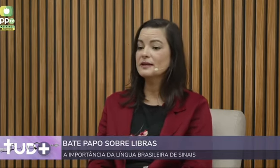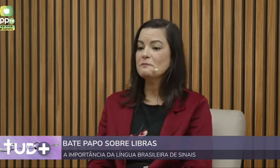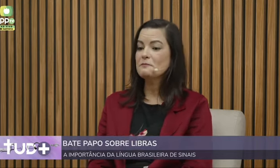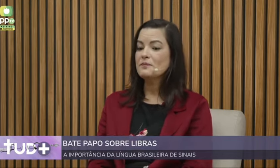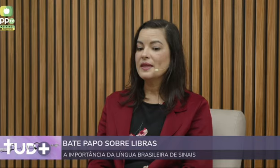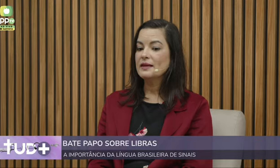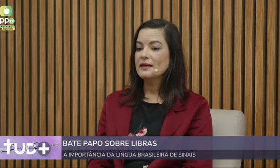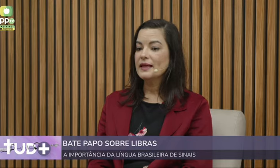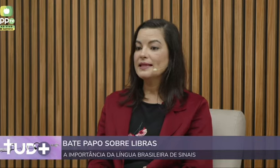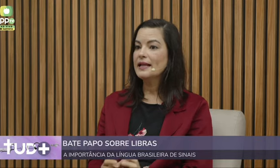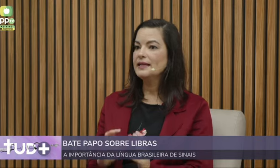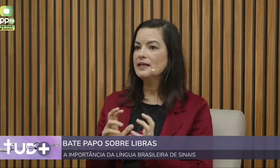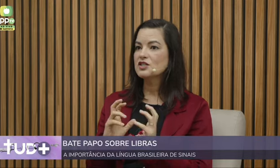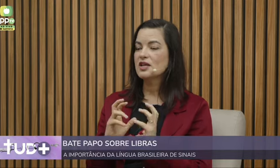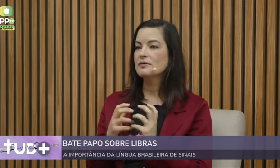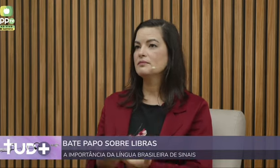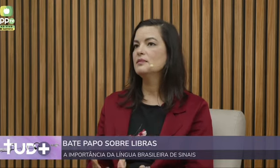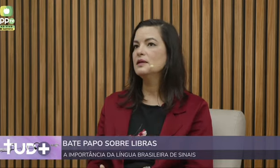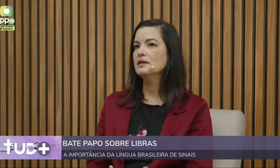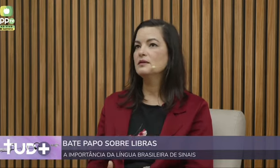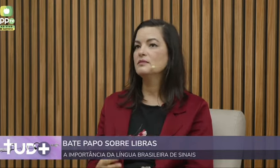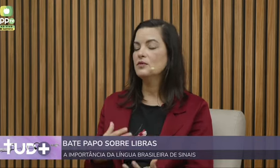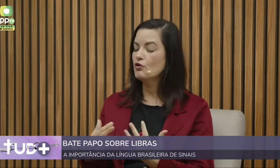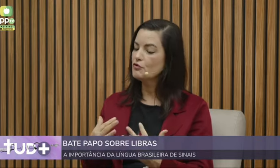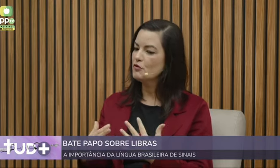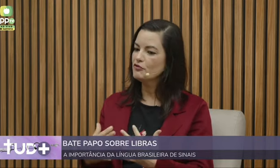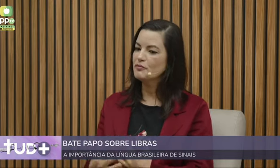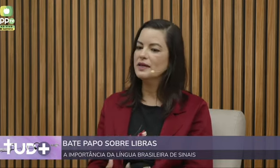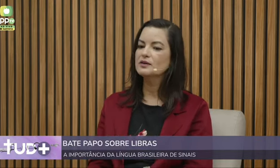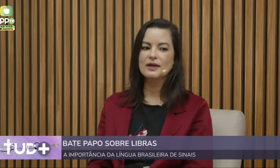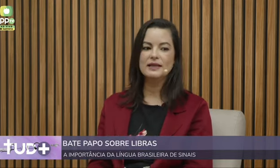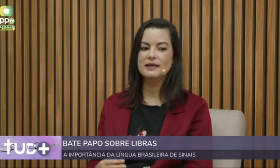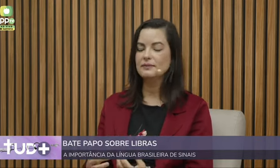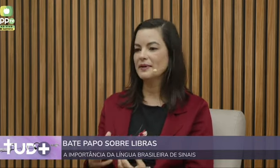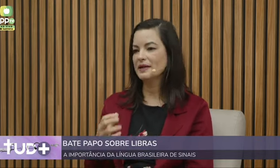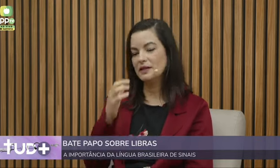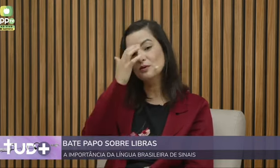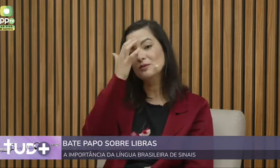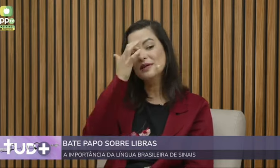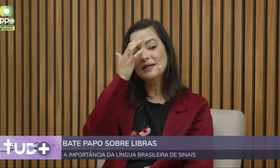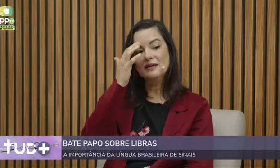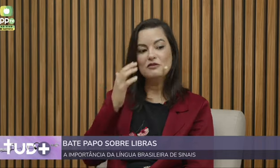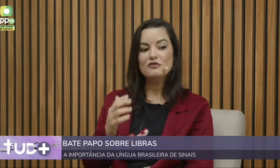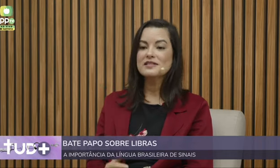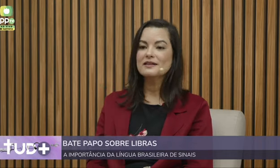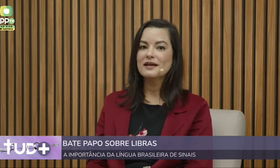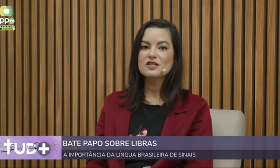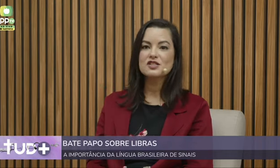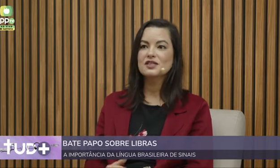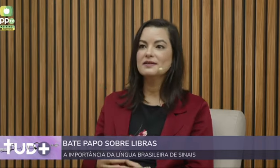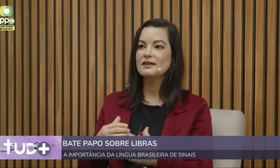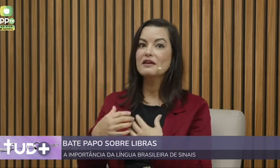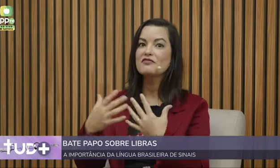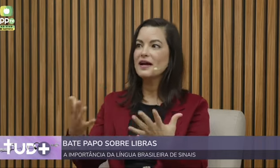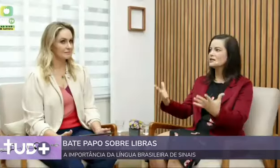porque dali já me houve um movimento ali para que eu fosse atrás de levar